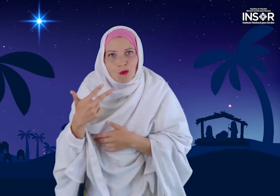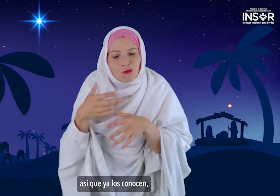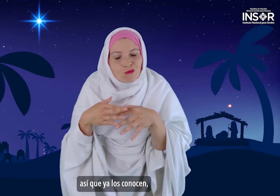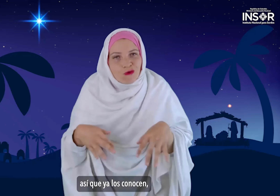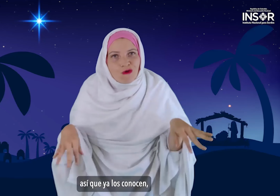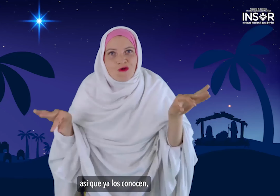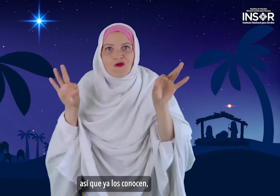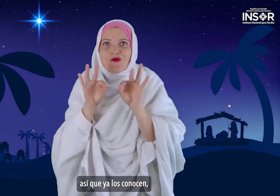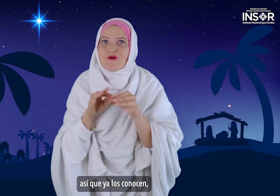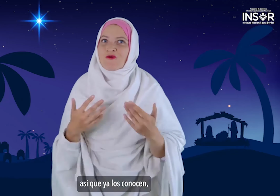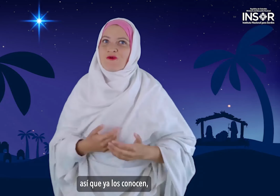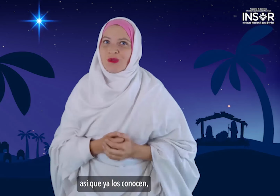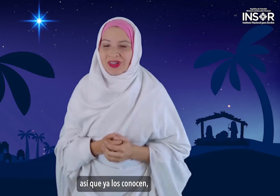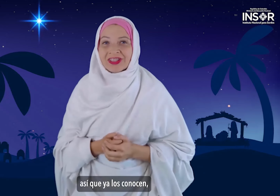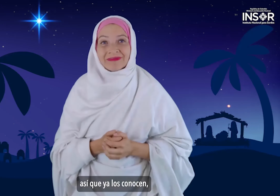Así que, ya los conocen.